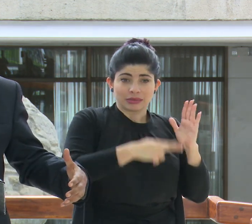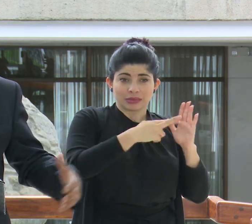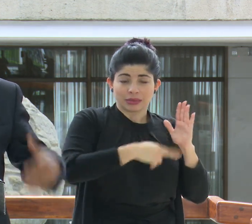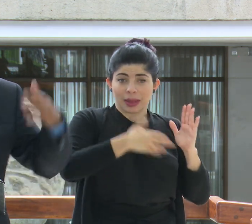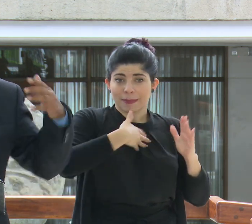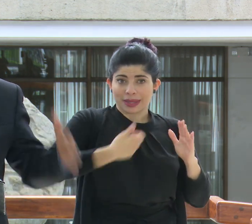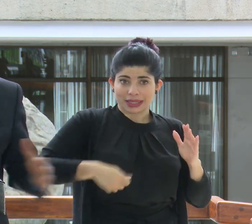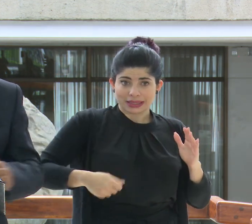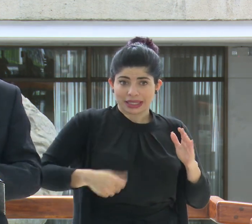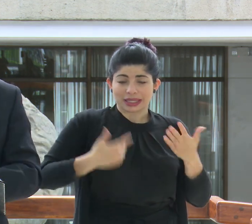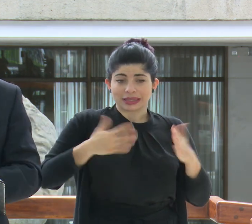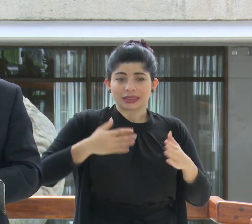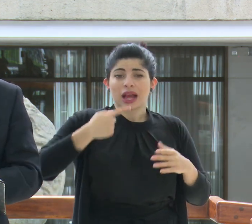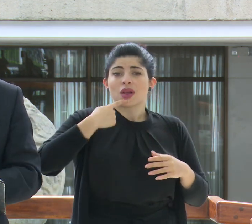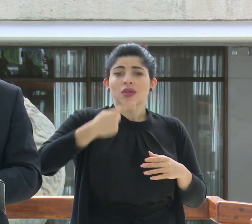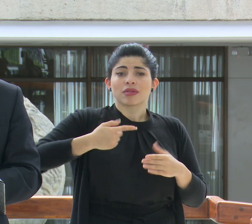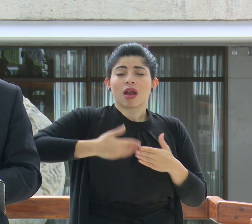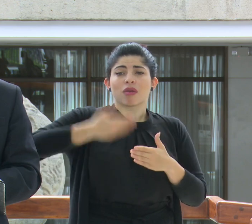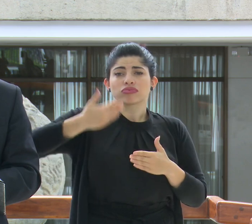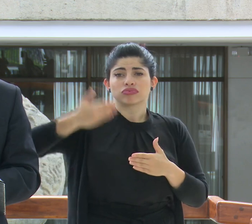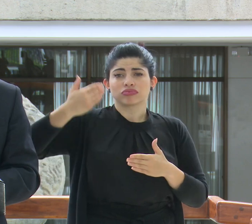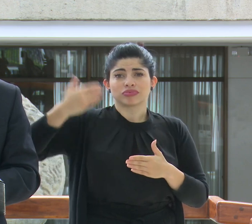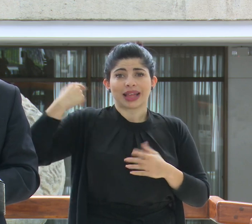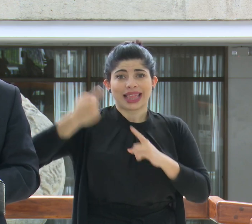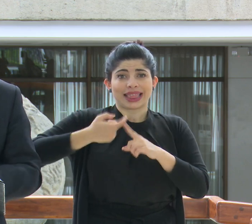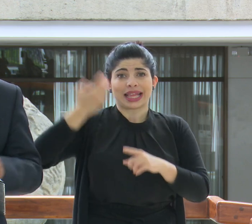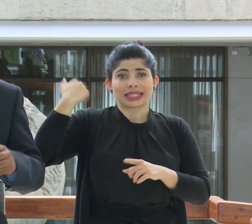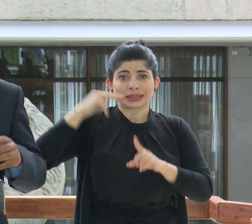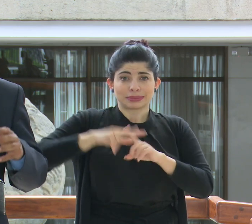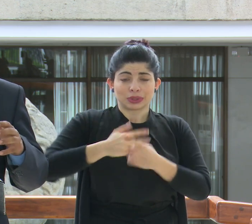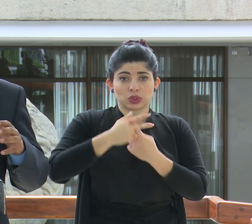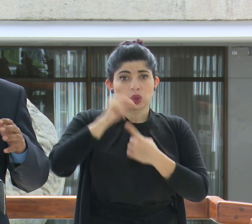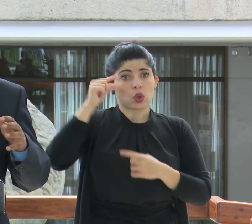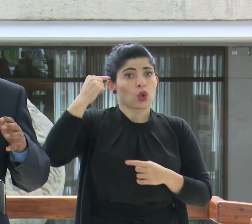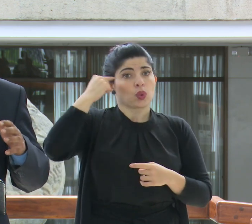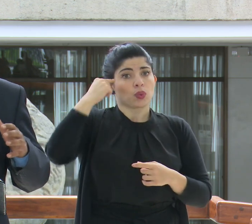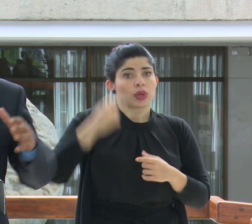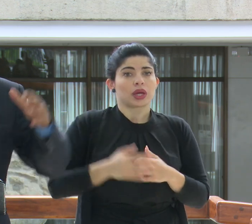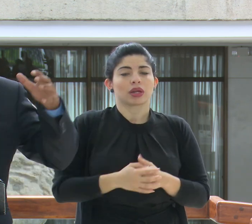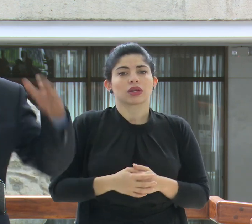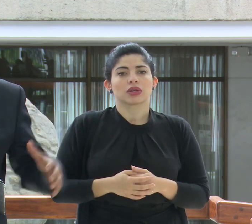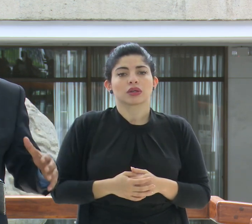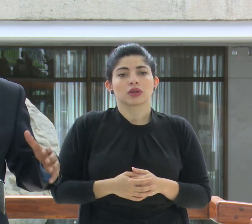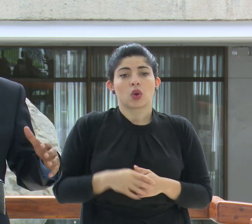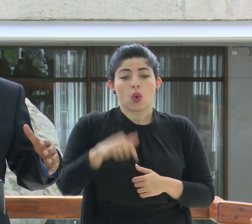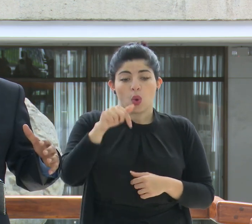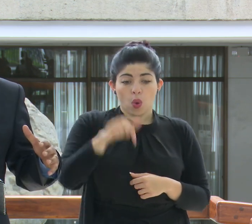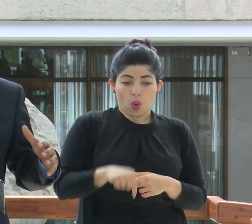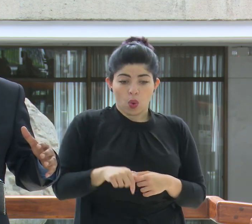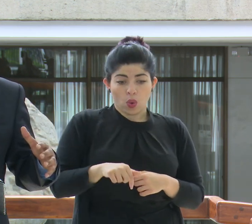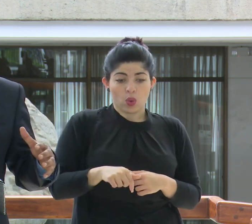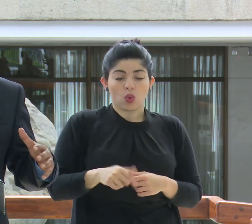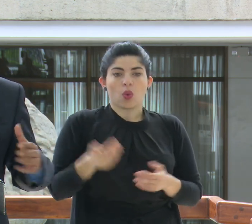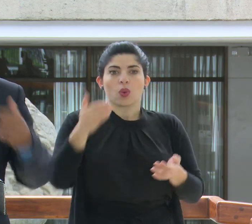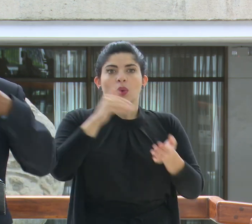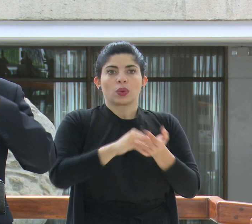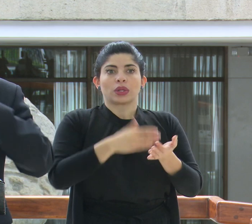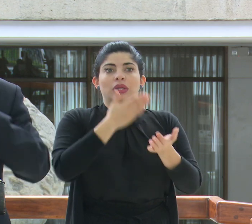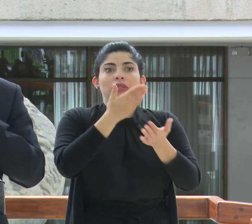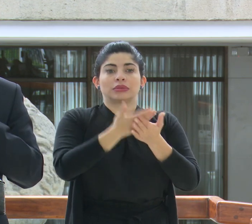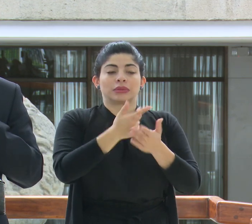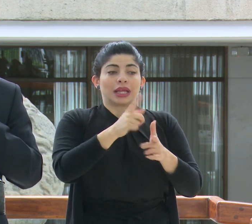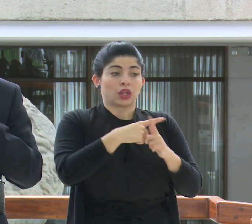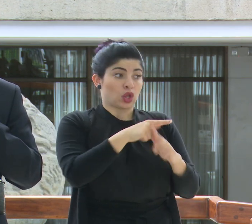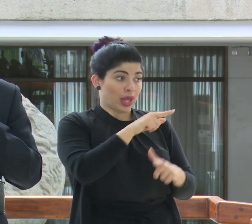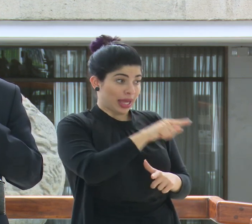señor presidente, lo viene diciendo desde que empezó su gobierno. Hoy lo ha vuelto a plantear aquí y yo lo